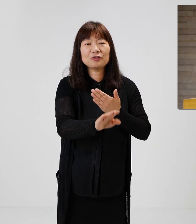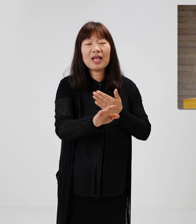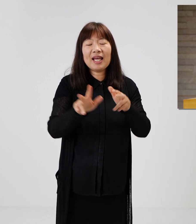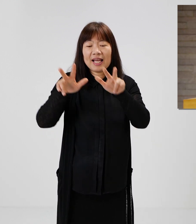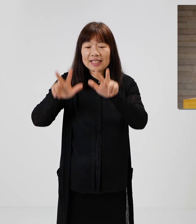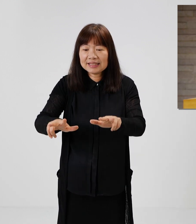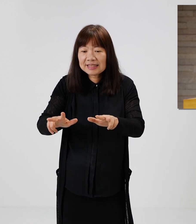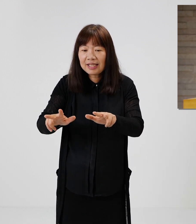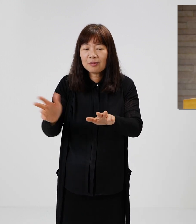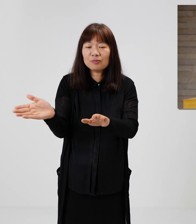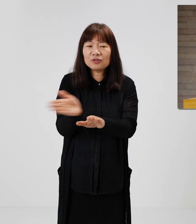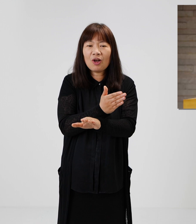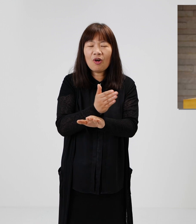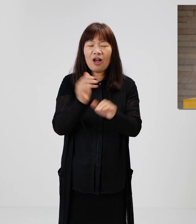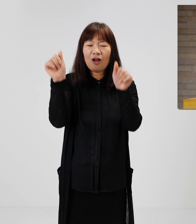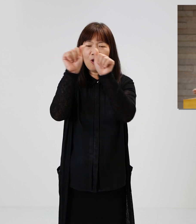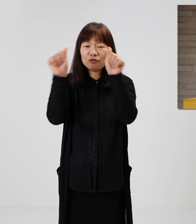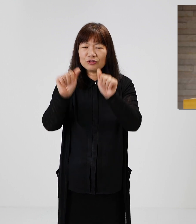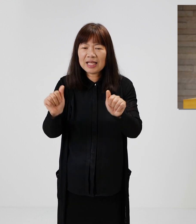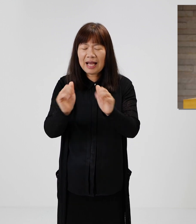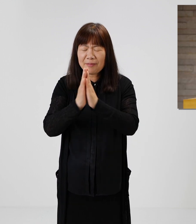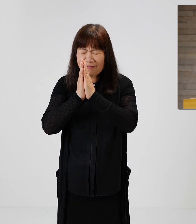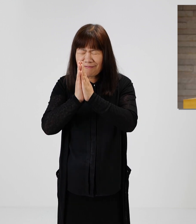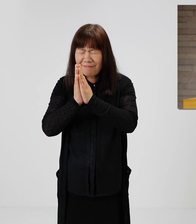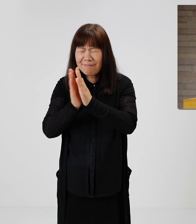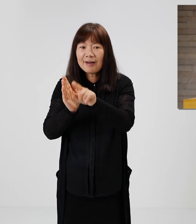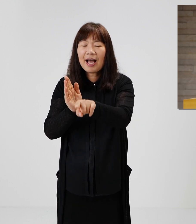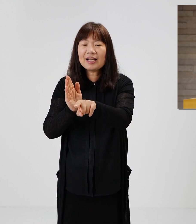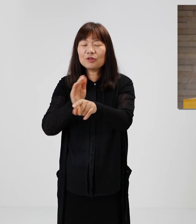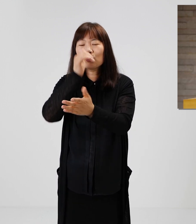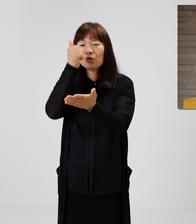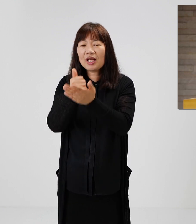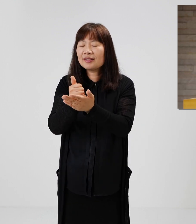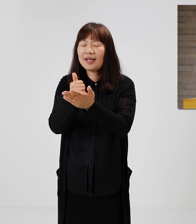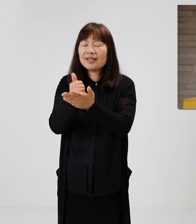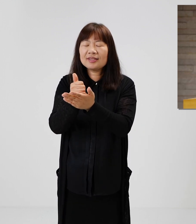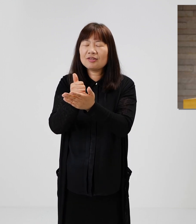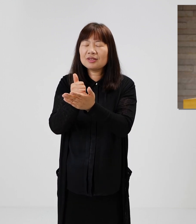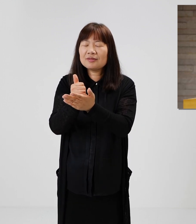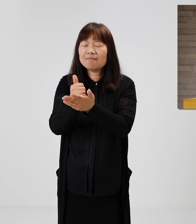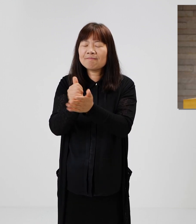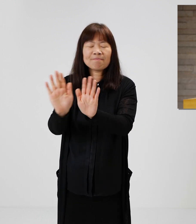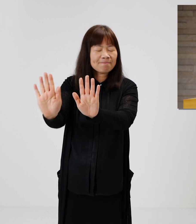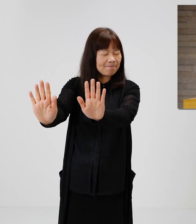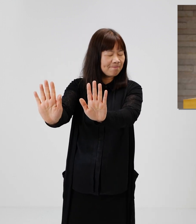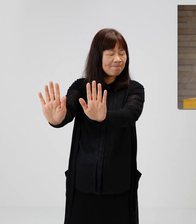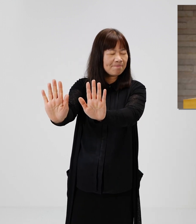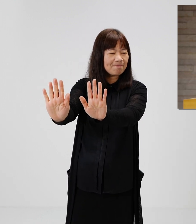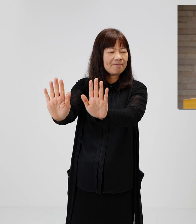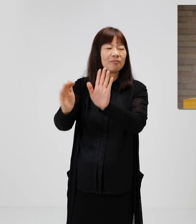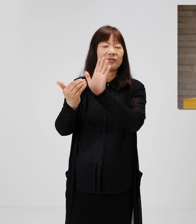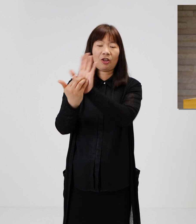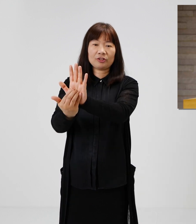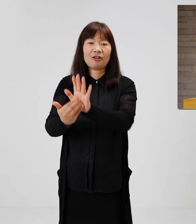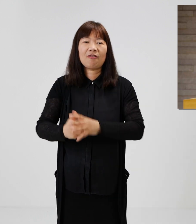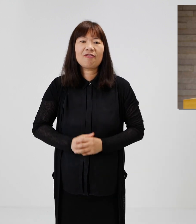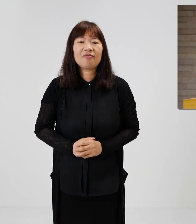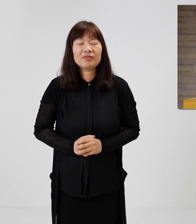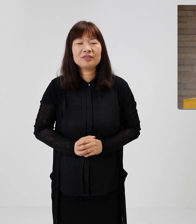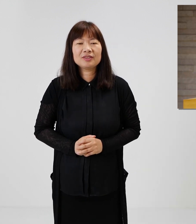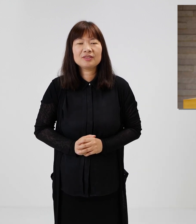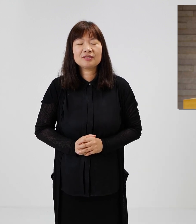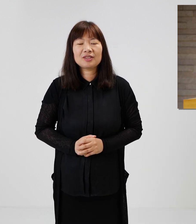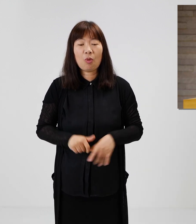우상 숭배에 관한하는 뜨거워하는 거예요. 그래서 거절하는 겁니다. 그러니까 이 거절은